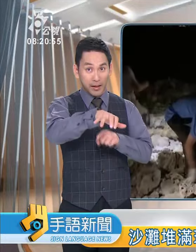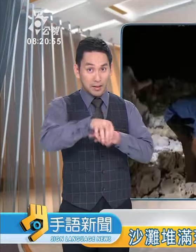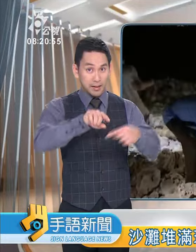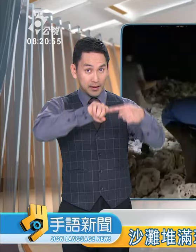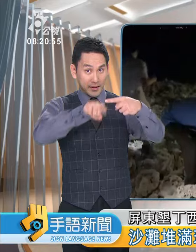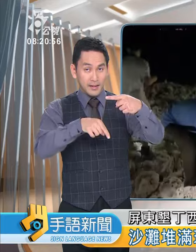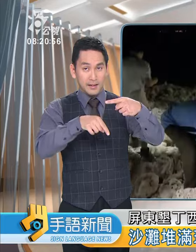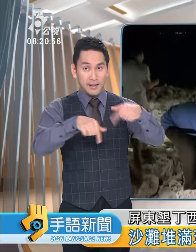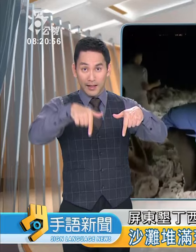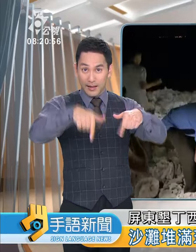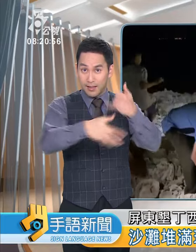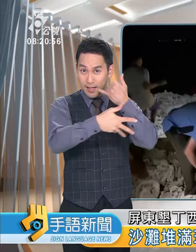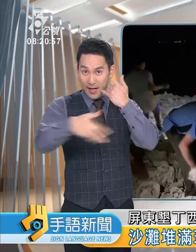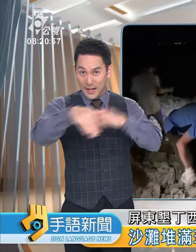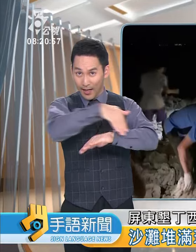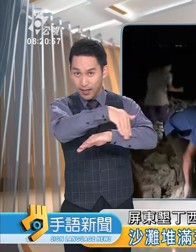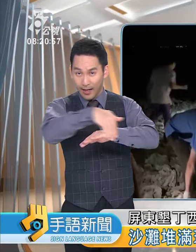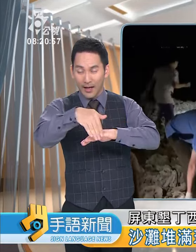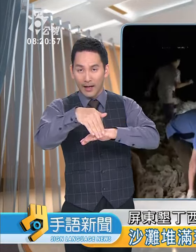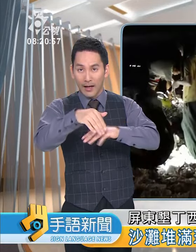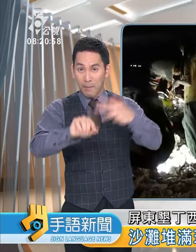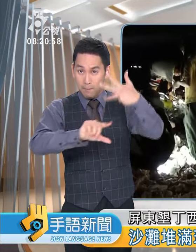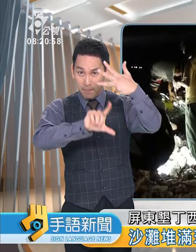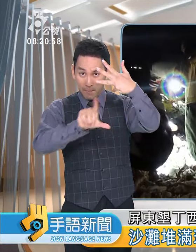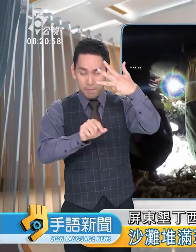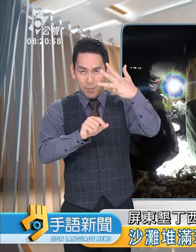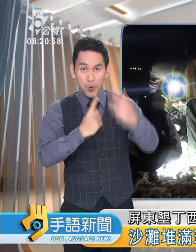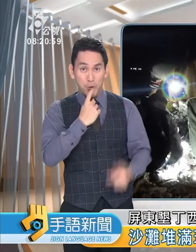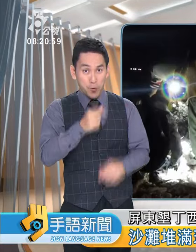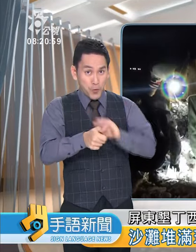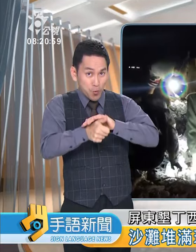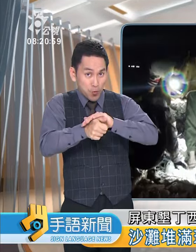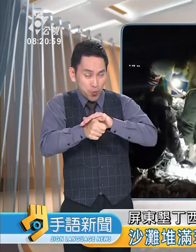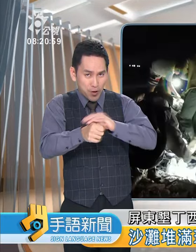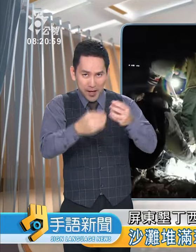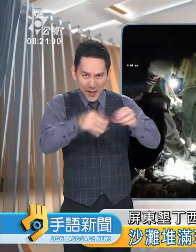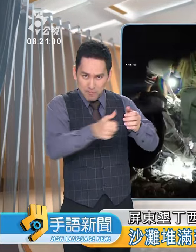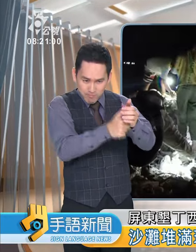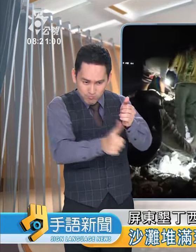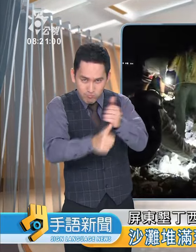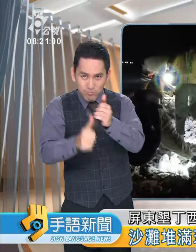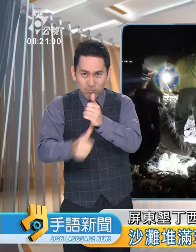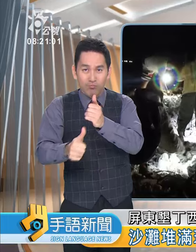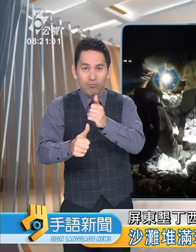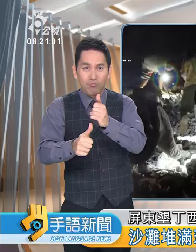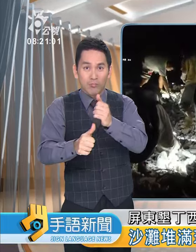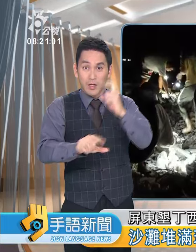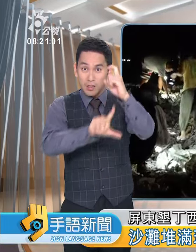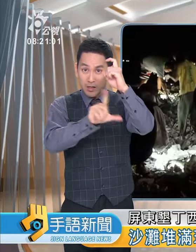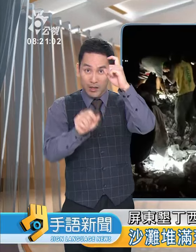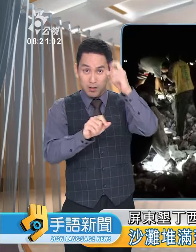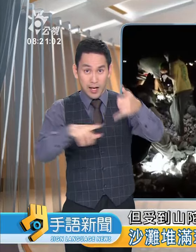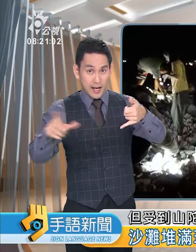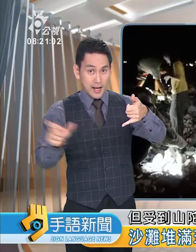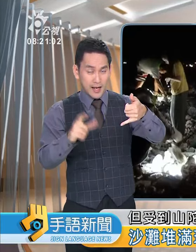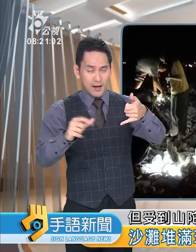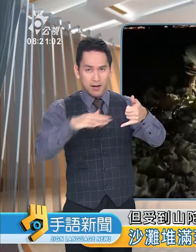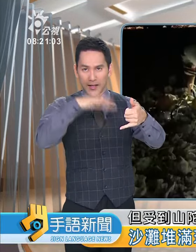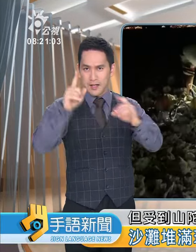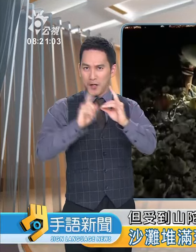屏东垦丁西海岸8月迎来绿蜥龟上岸产卵，但受到山陀儿